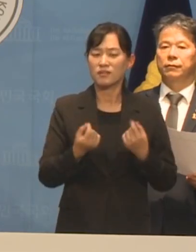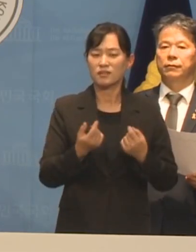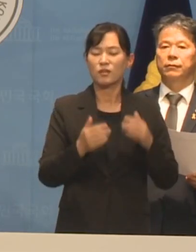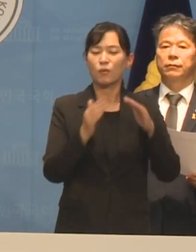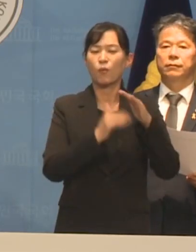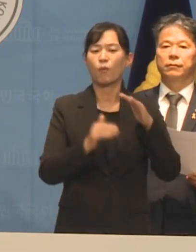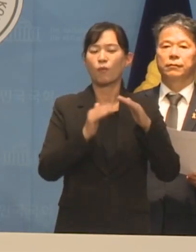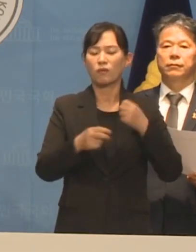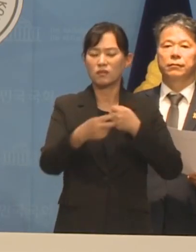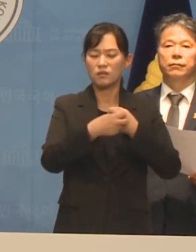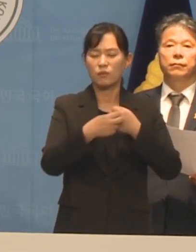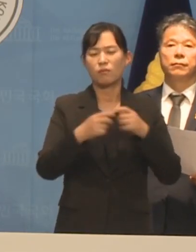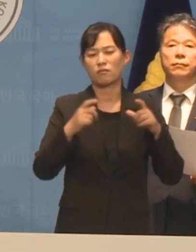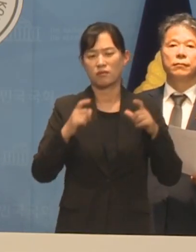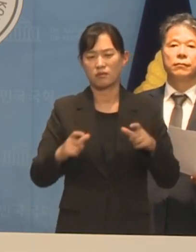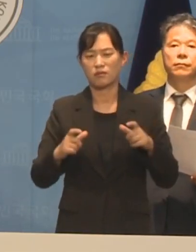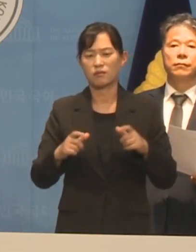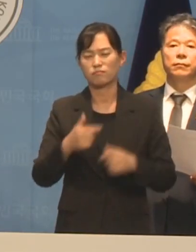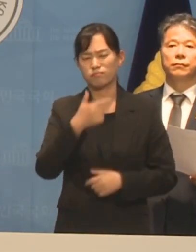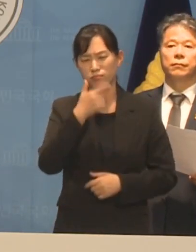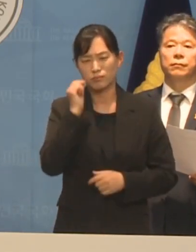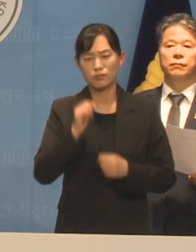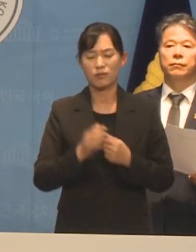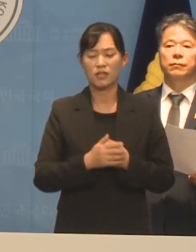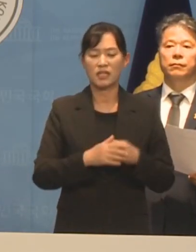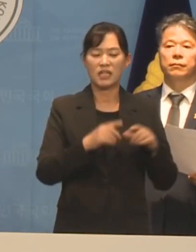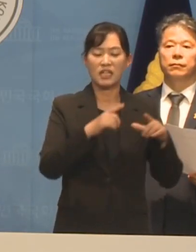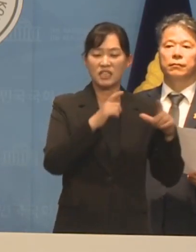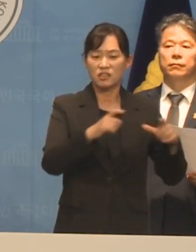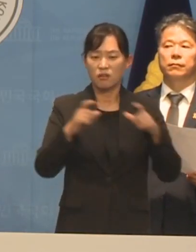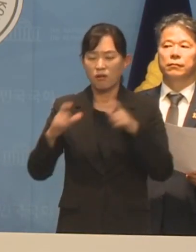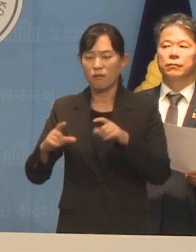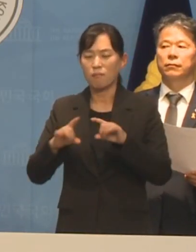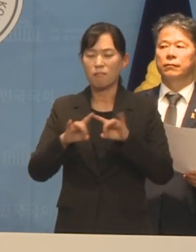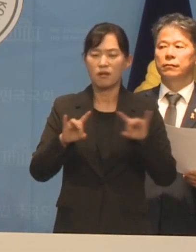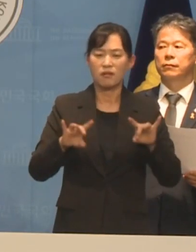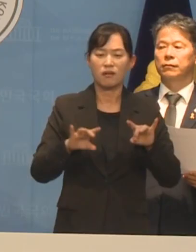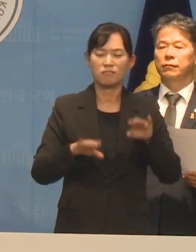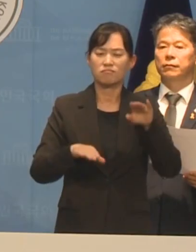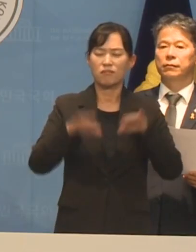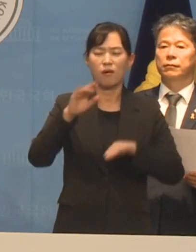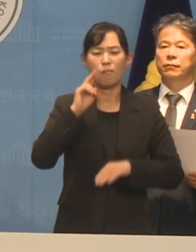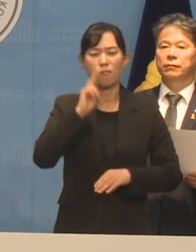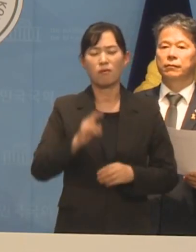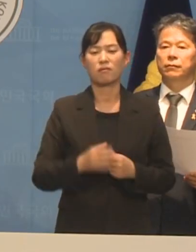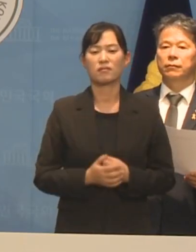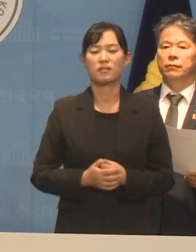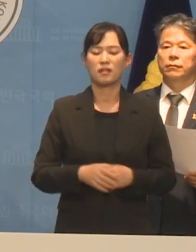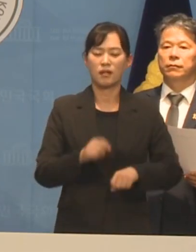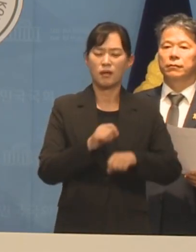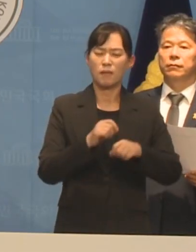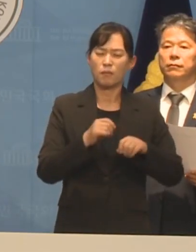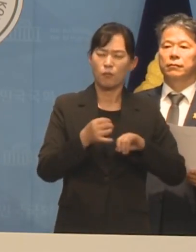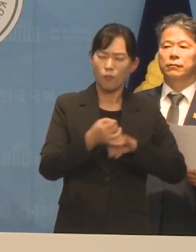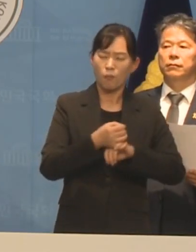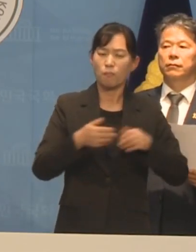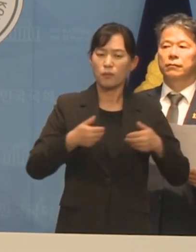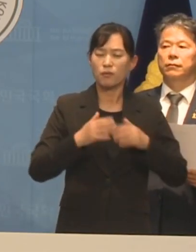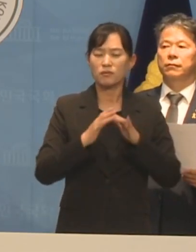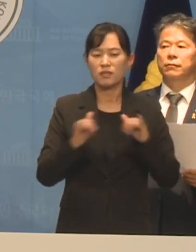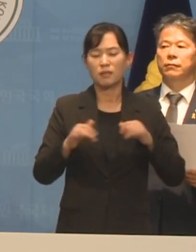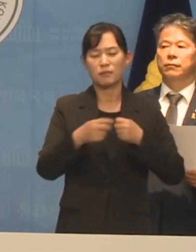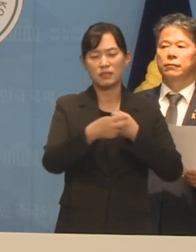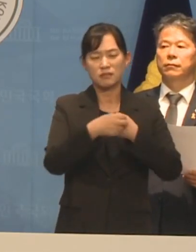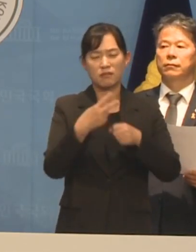취약합니다. 지역 간 의료 서비스 공급과 이용 격차도 심각합니다. 필수 전문가복의 인력 부족은